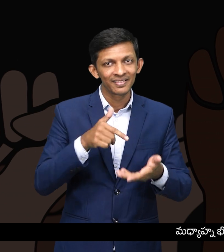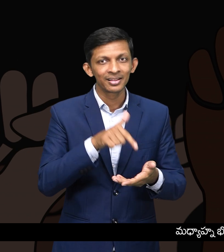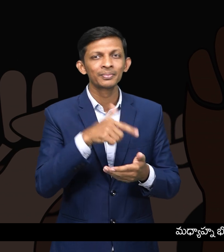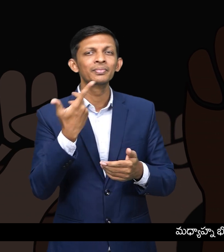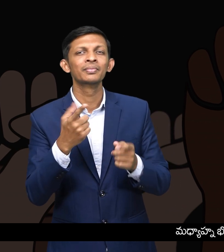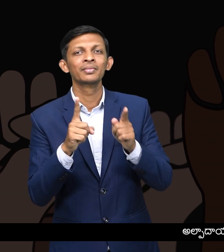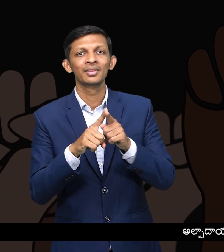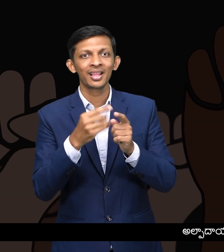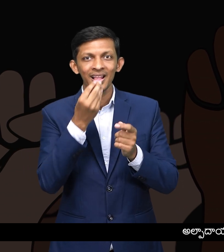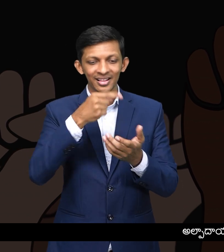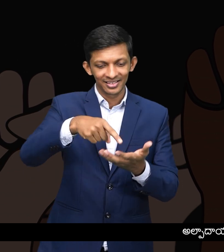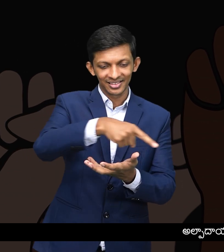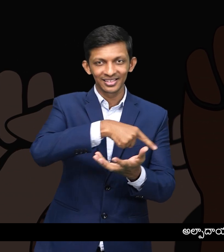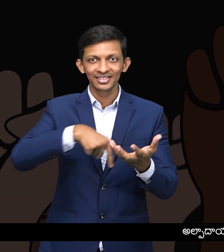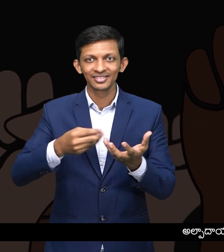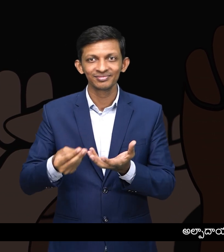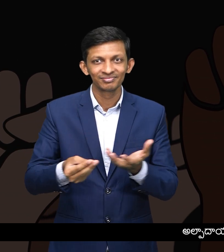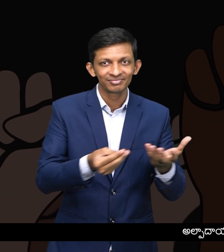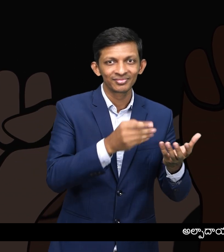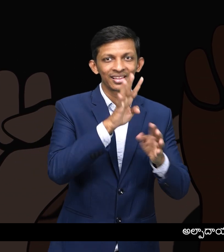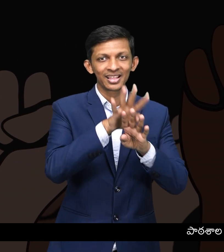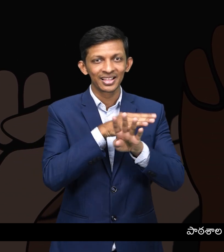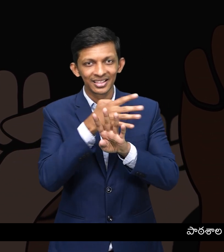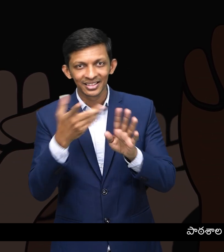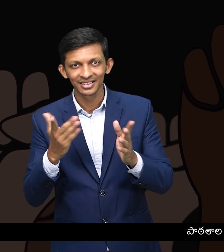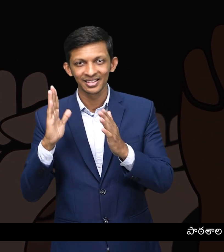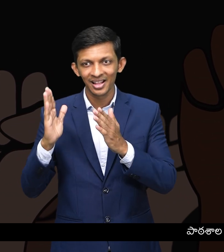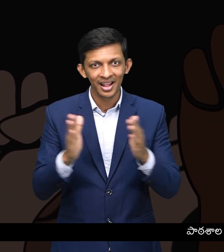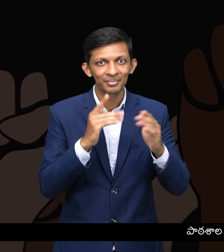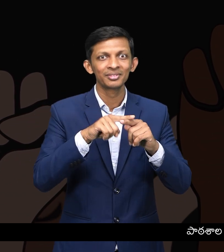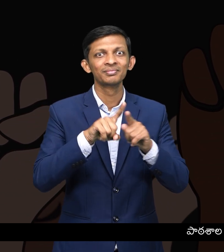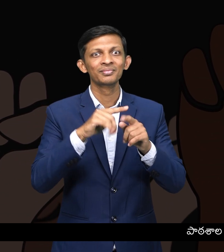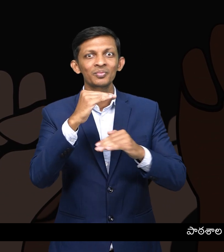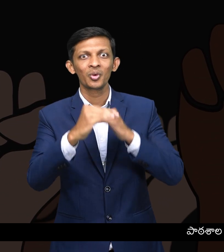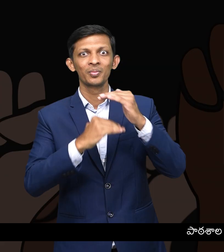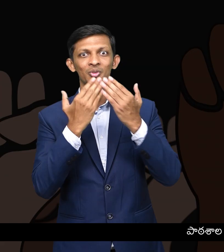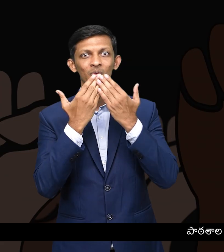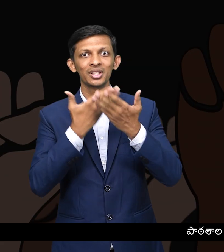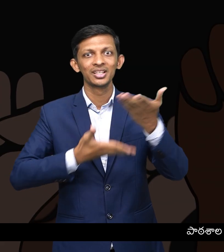కార్యక్రమాలు అల్పాదాయ కుటుంబాలకు చెందిన పిల్లల పాఠశాల హాజరును మెరుగుపరిచాయి.